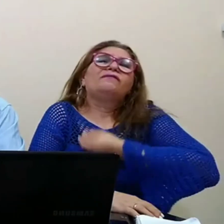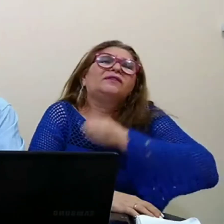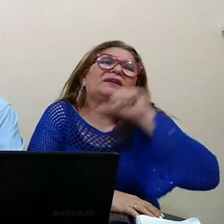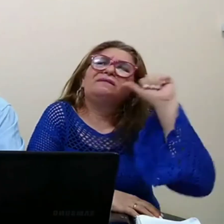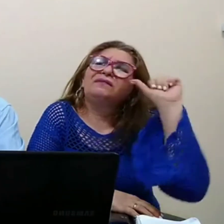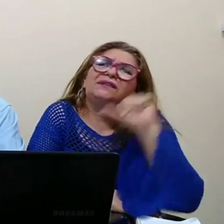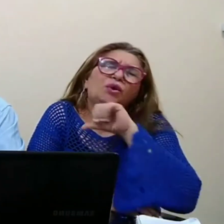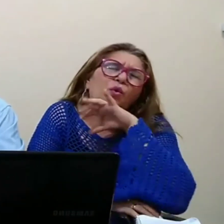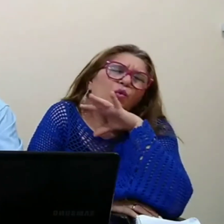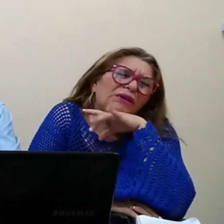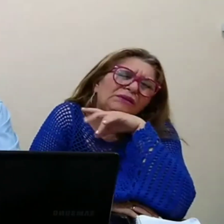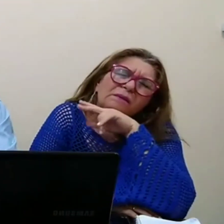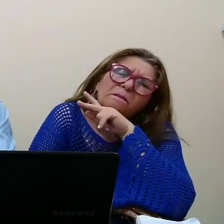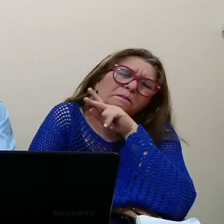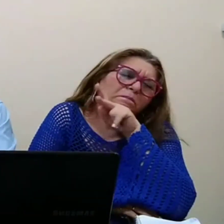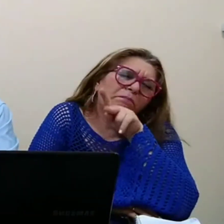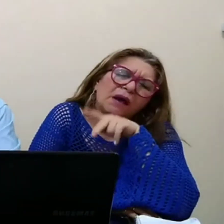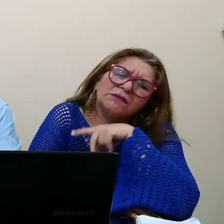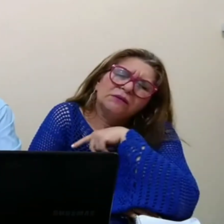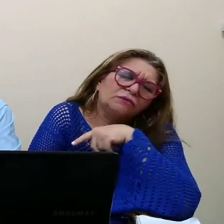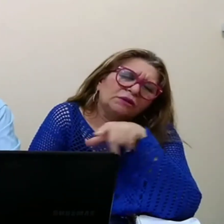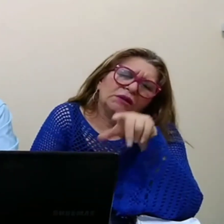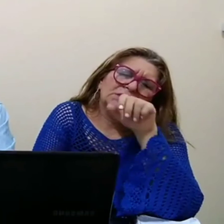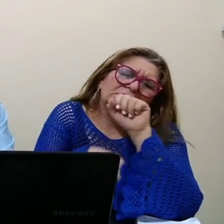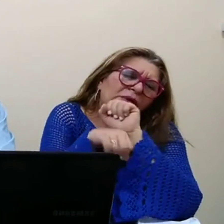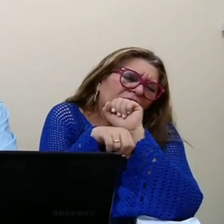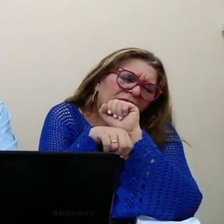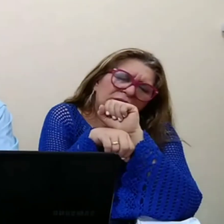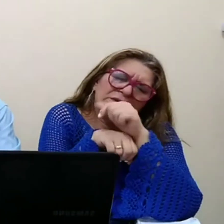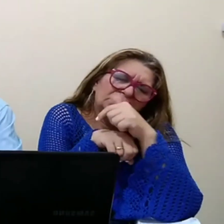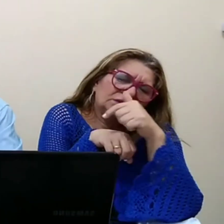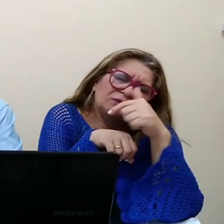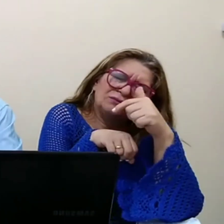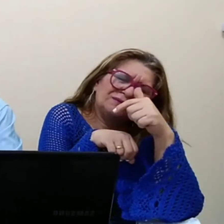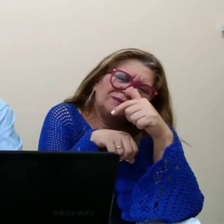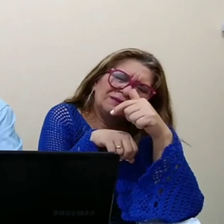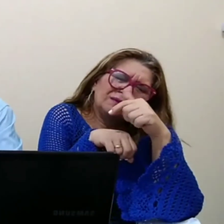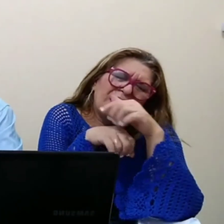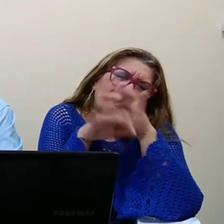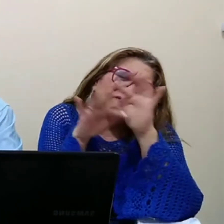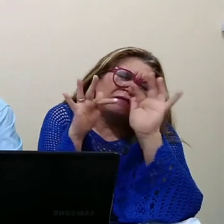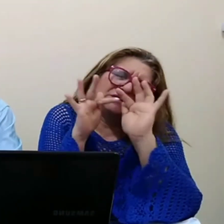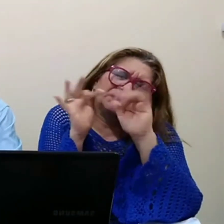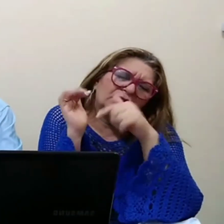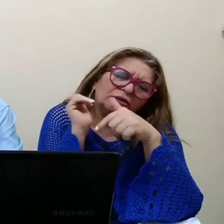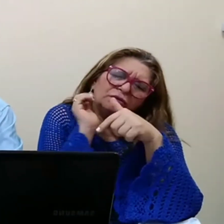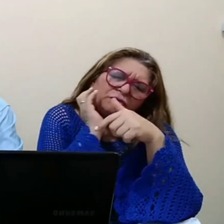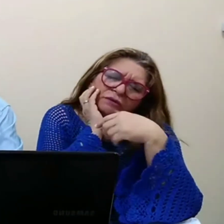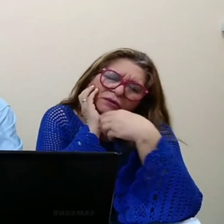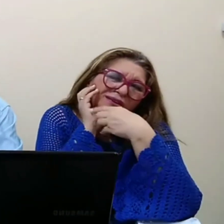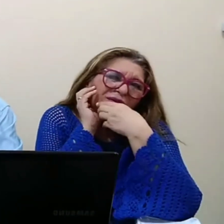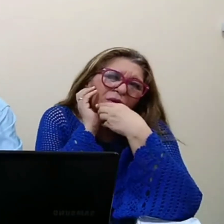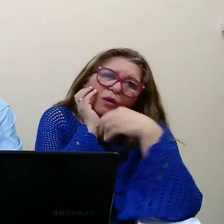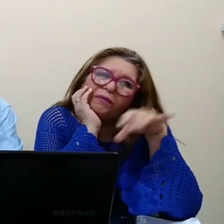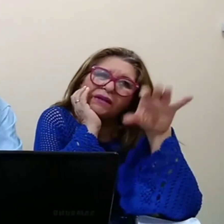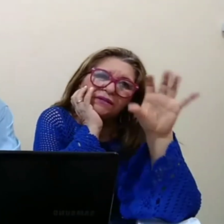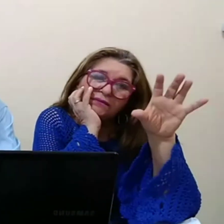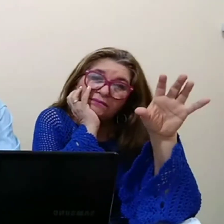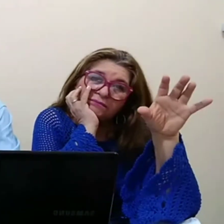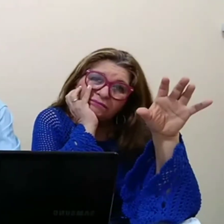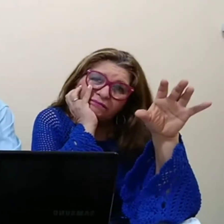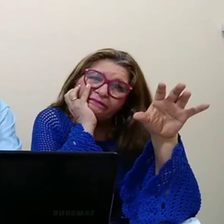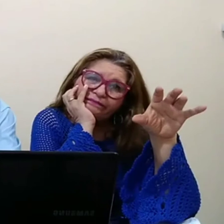sem paz, uma vida sem esperança, uma vida sem sentido? Era deste homem aqui. Mas